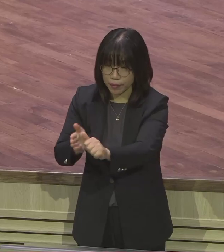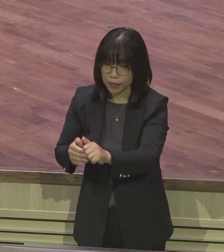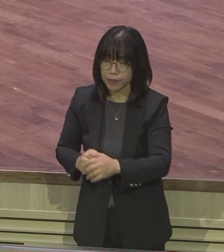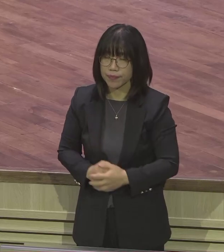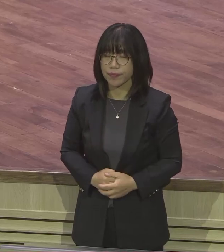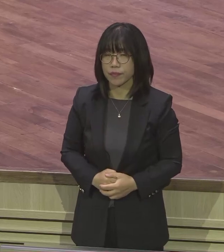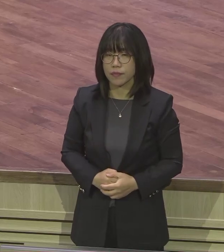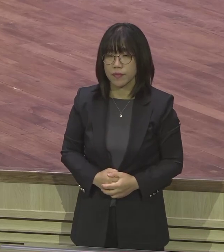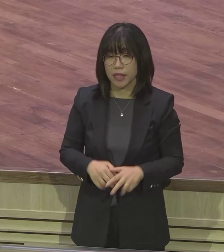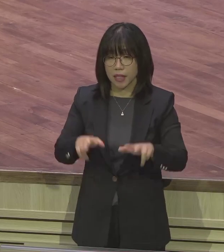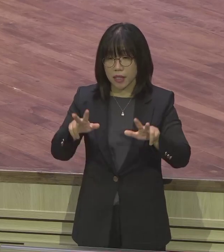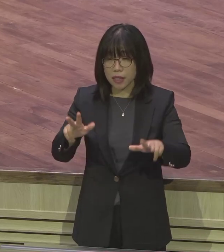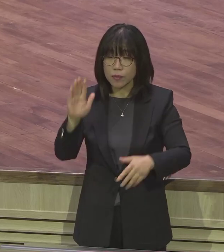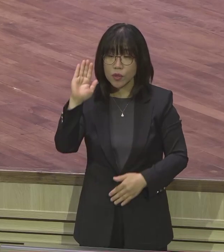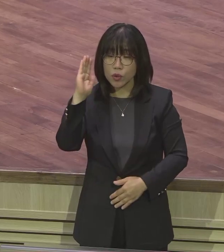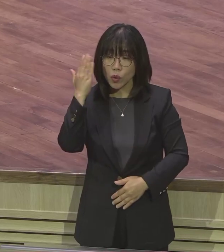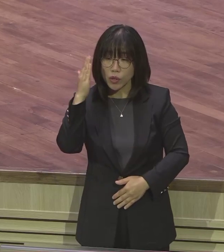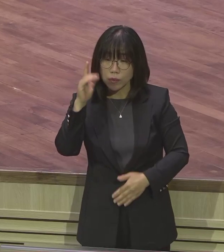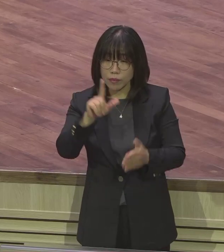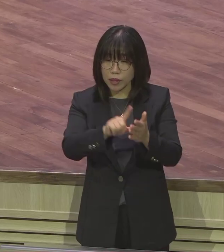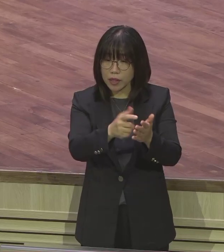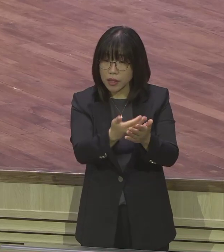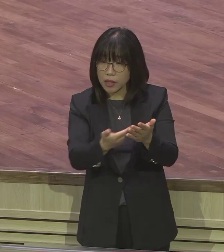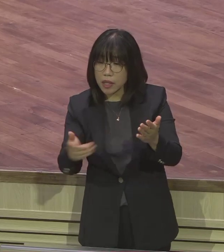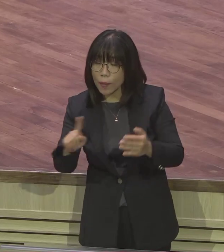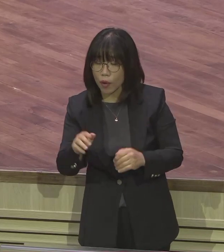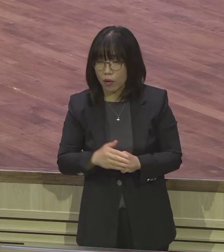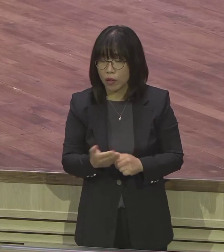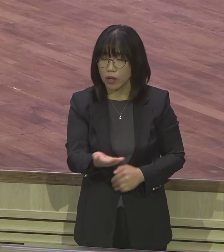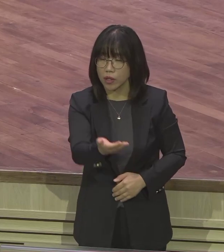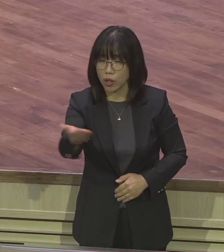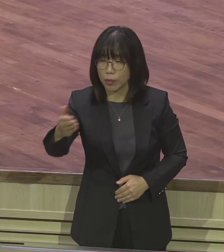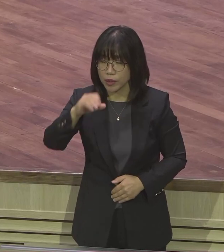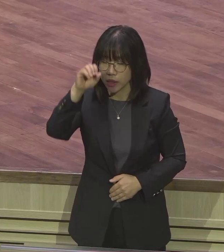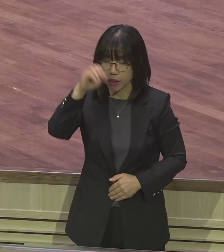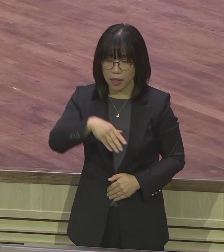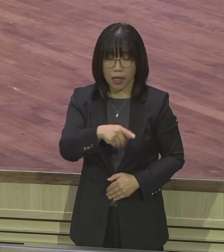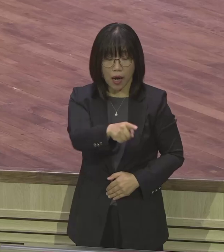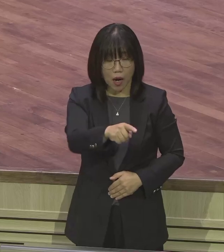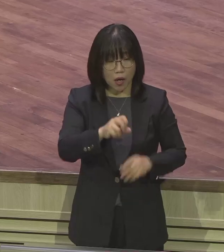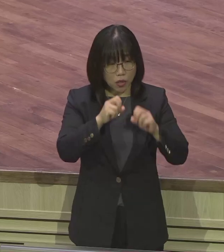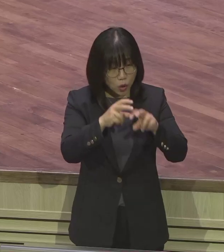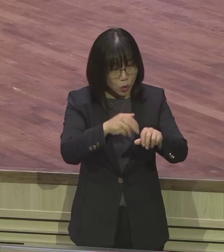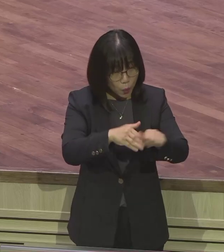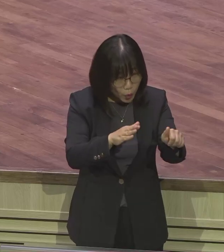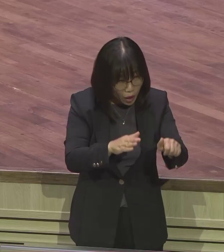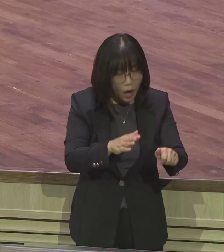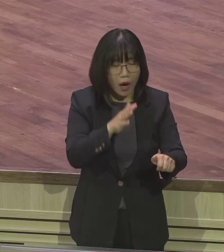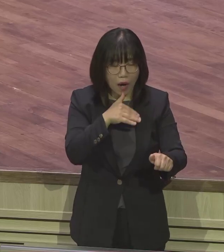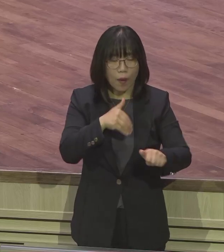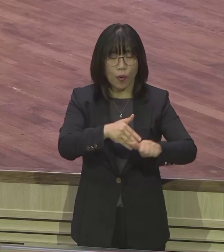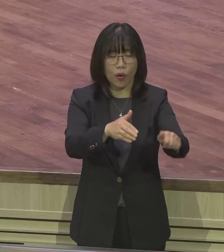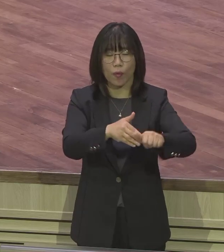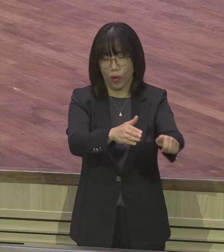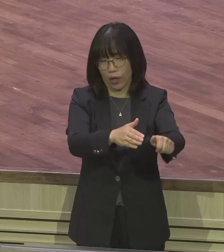시대는요 보내는 성교회 틀에 같이 있으면 안 된단 말이에요. 이제 지금 시대가 어느 시대냐? 국내